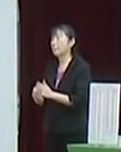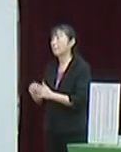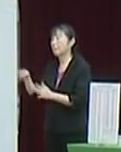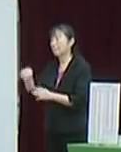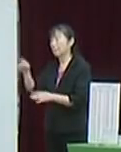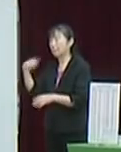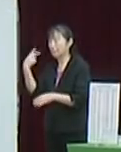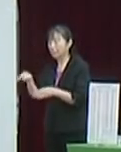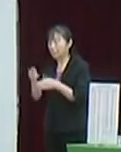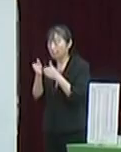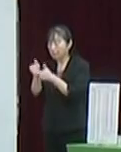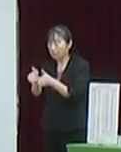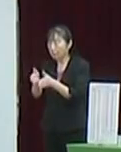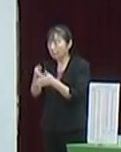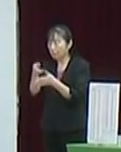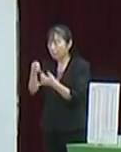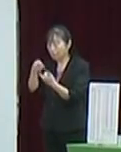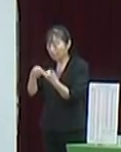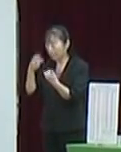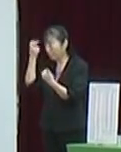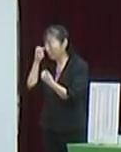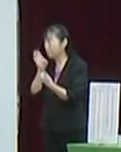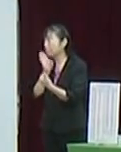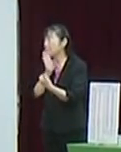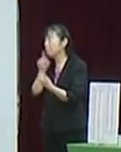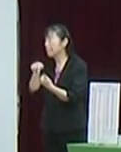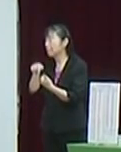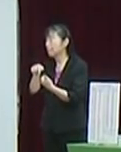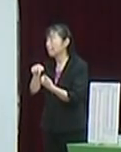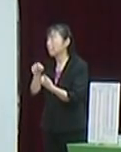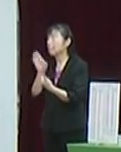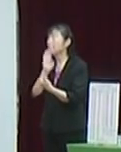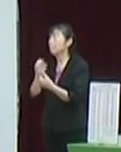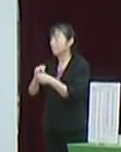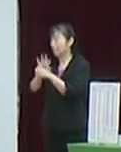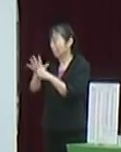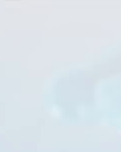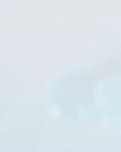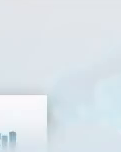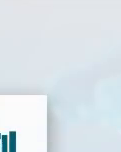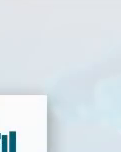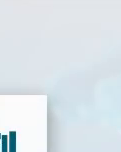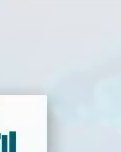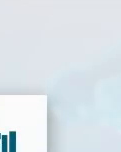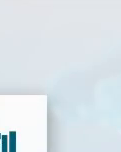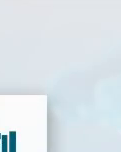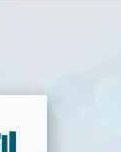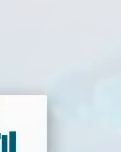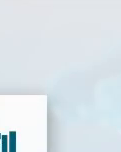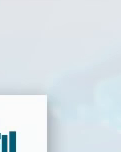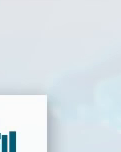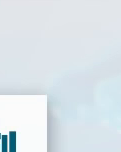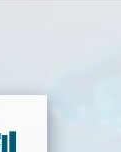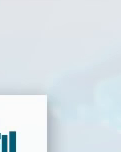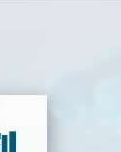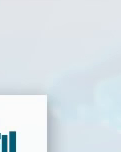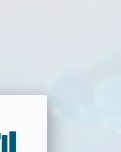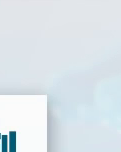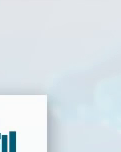新冠本土疫情再升温，一号新增88,247例本土病例，新北市、台中市以及高雄市